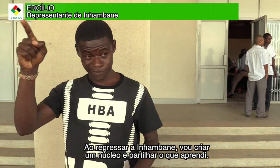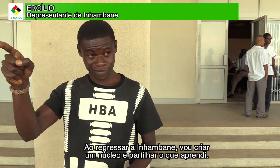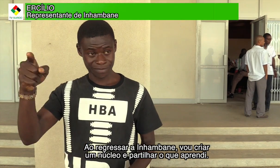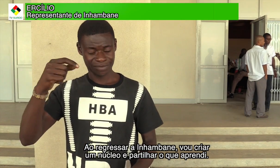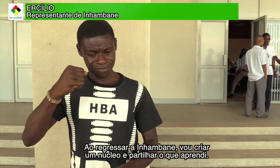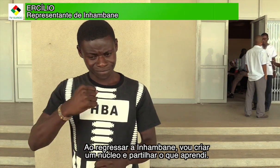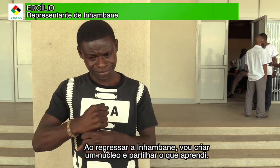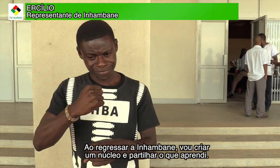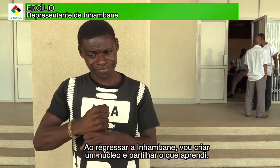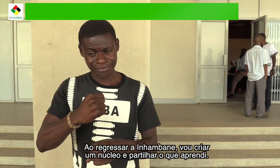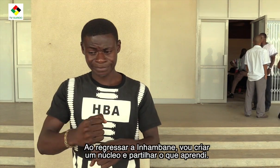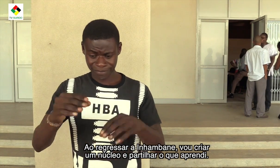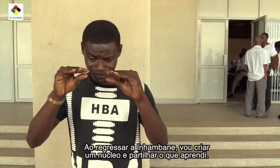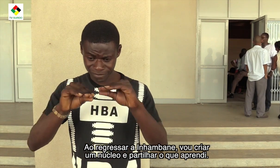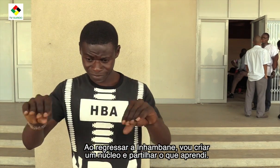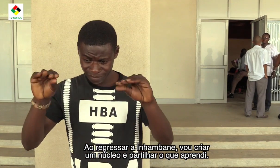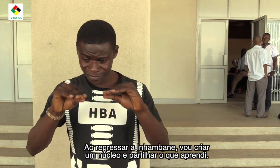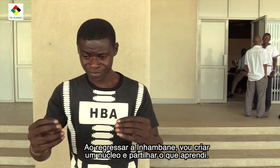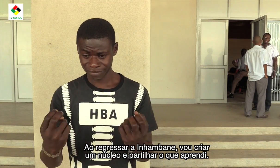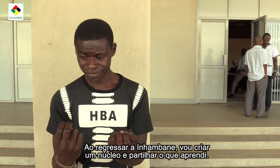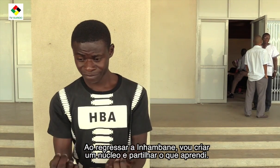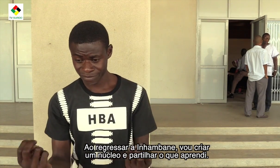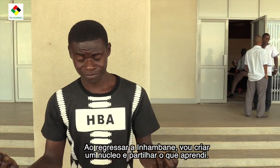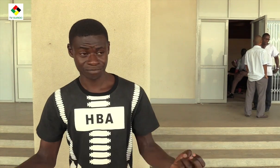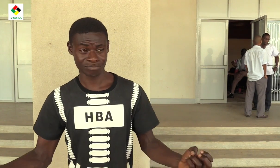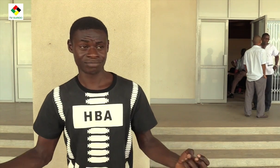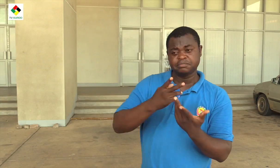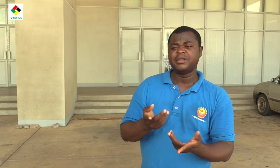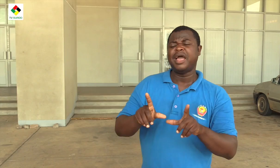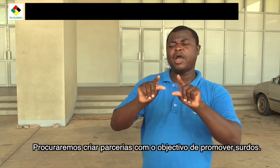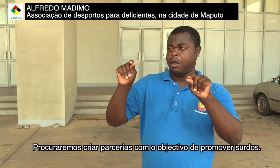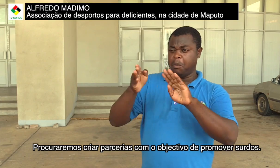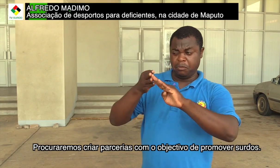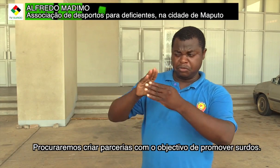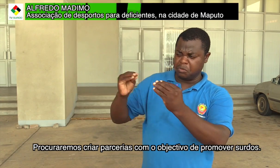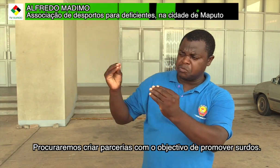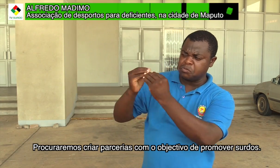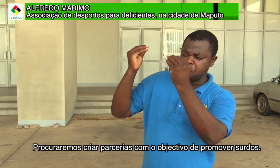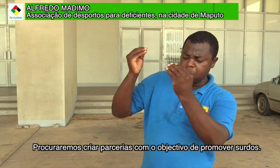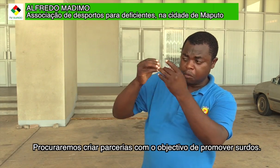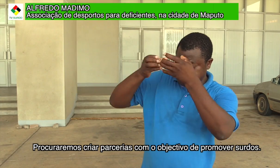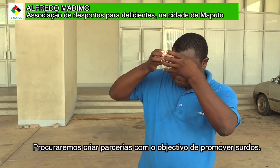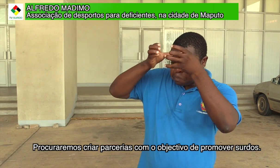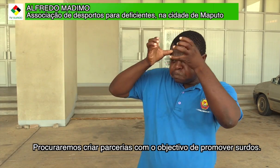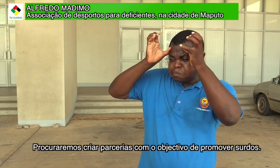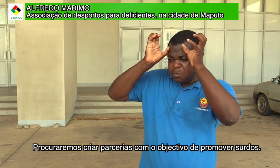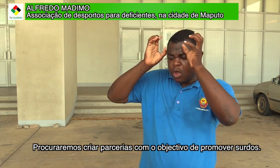vou criar um núcleo e partilhar o que aprendi. Procuraremos criar parcerias